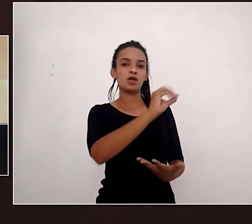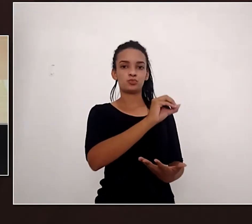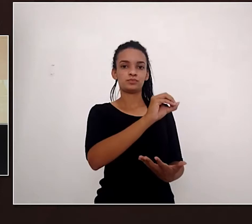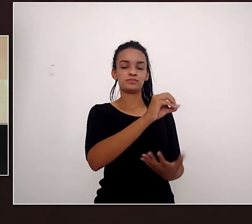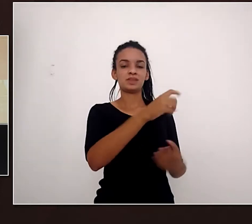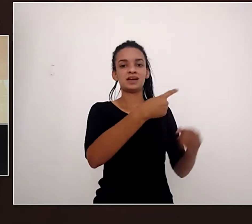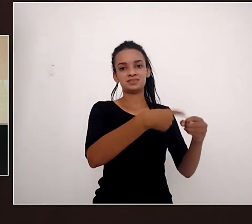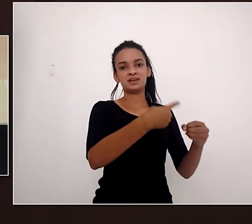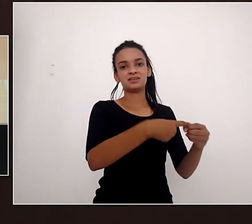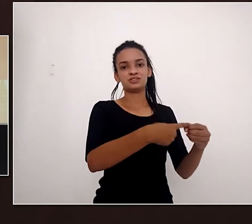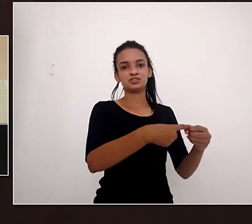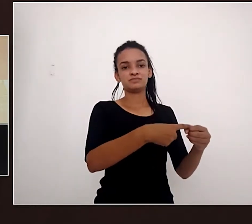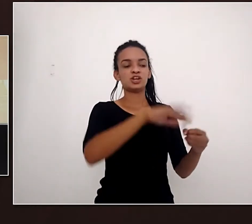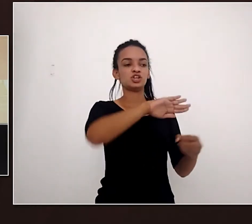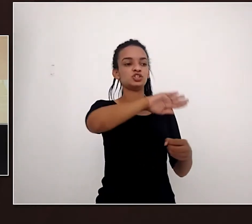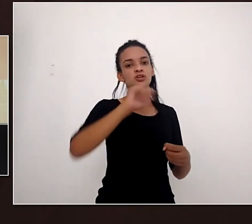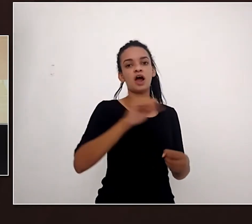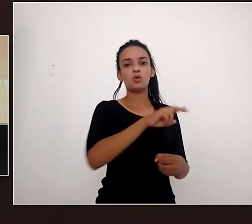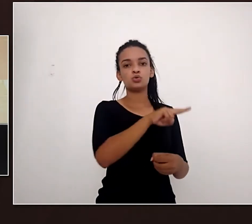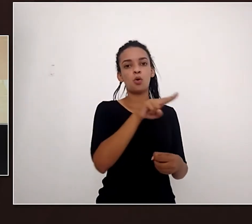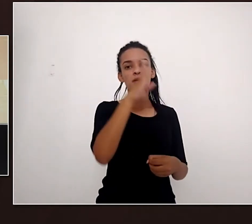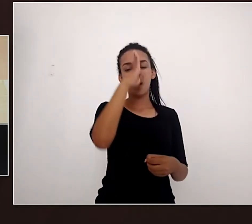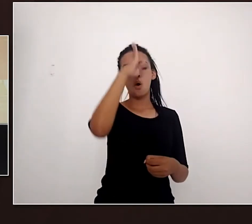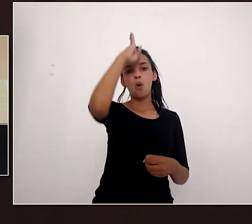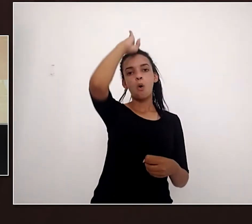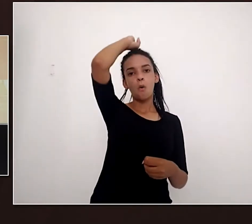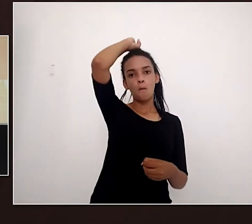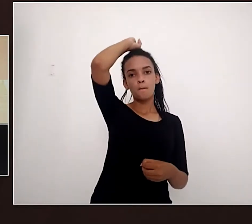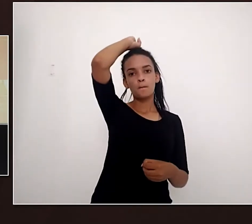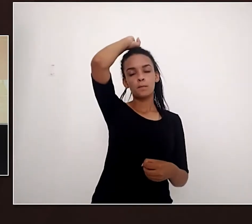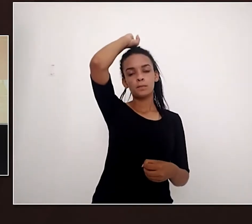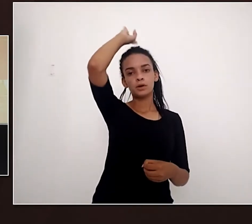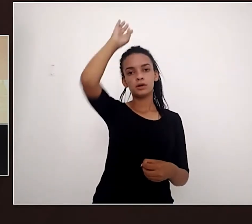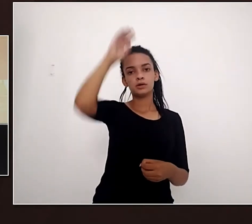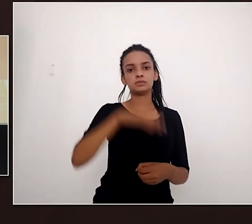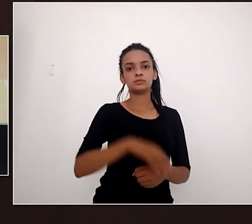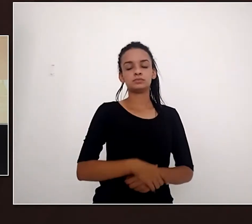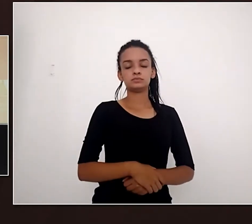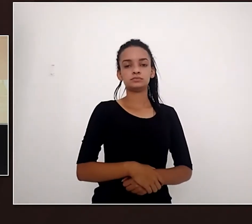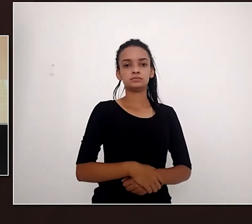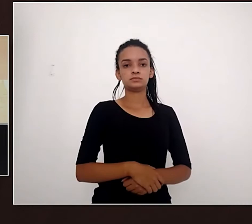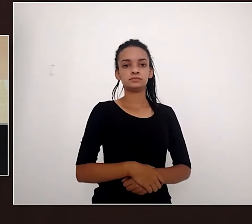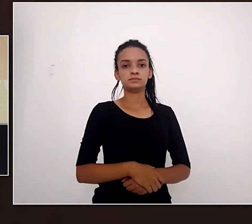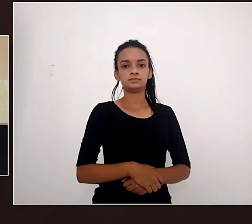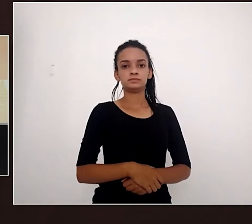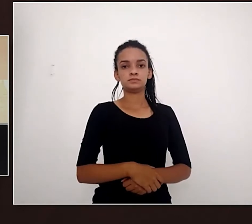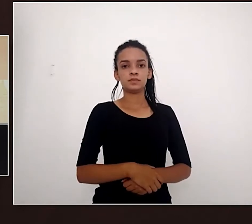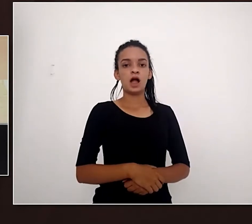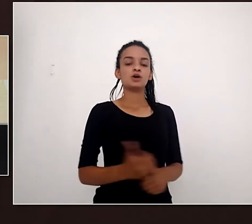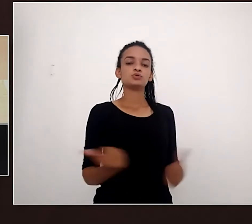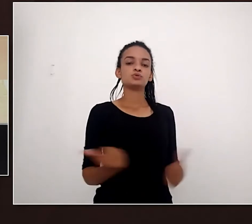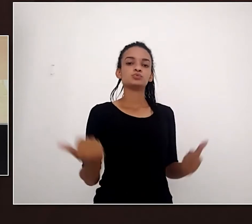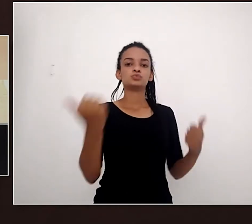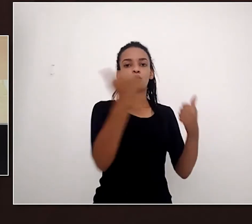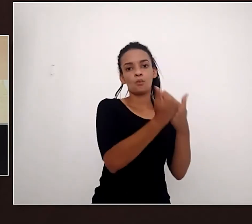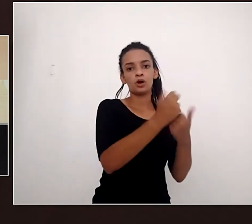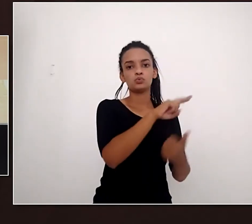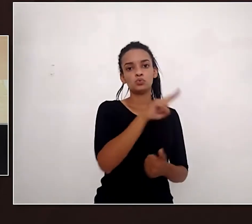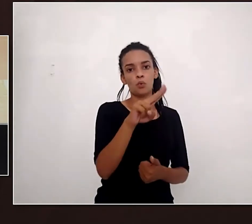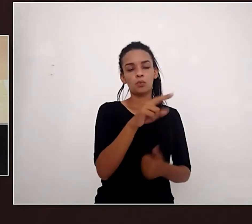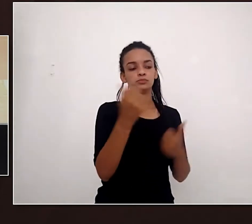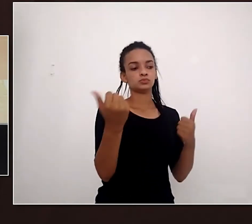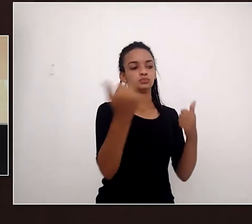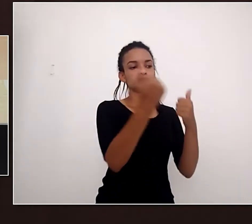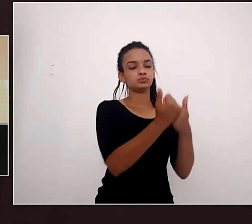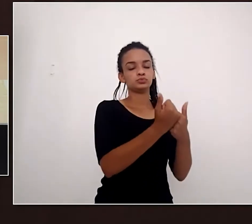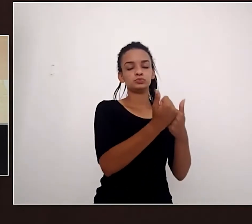nome dele, o Nero. Então hoje, em vez de cidade de Roma, seria cidade de Nero. Mas não logrou